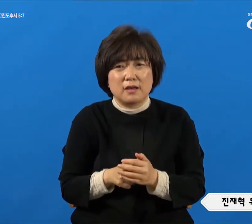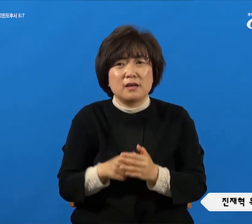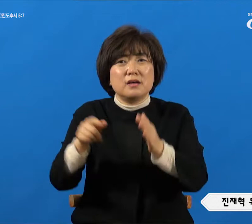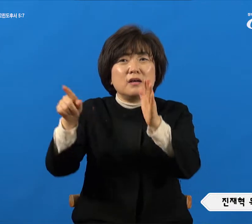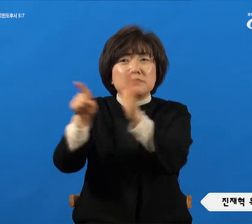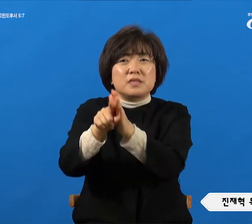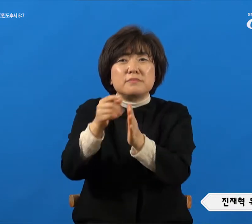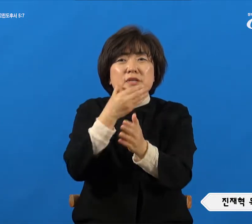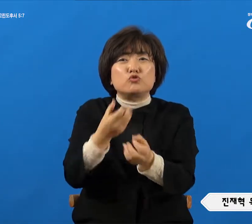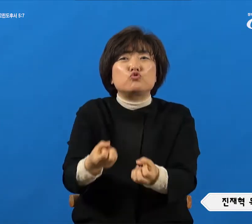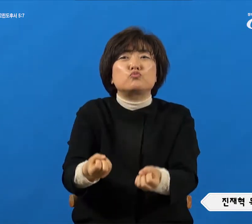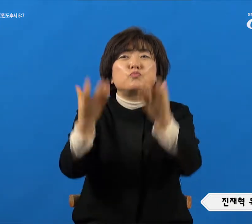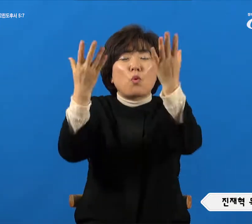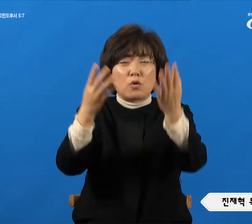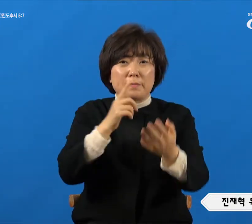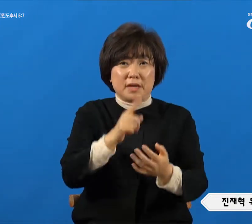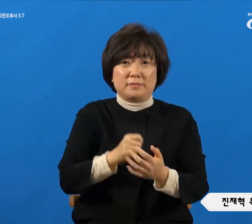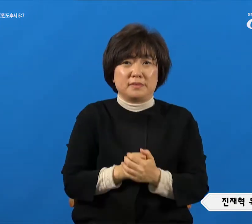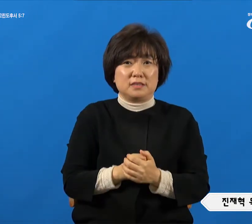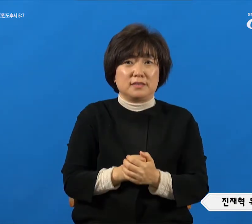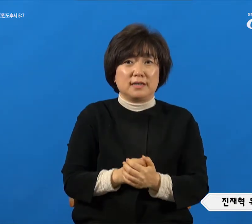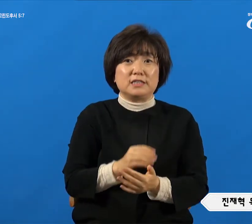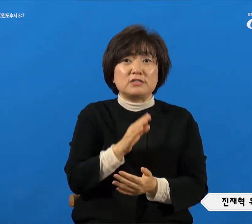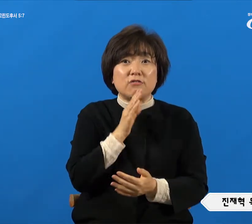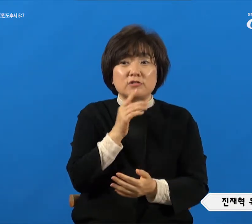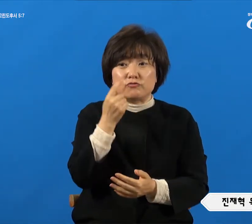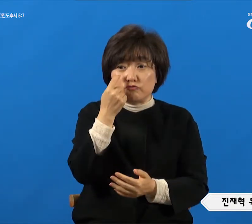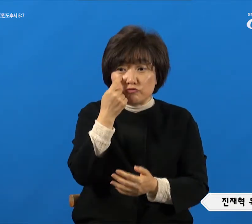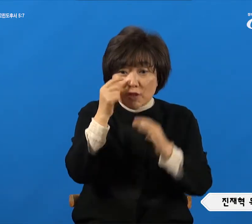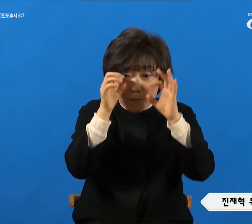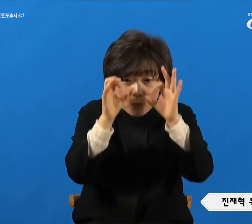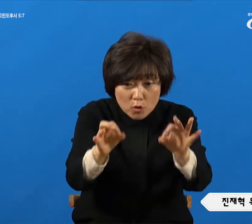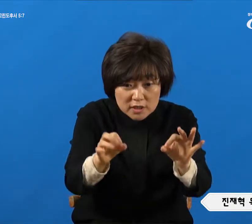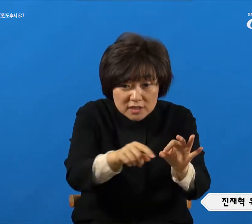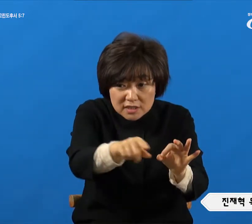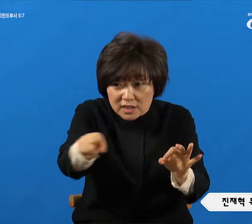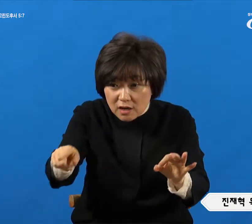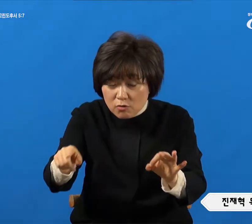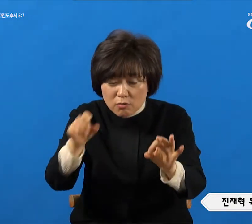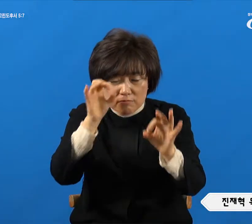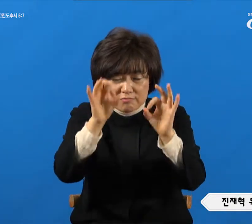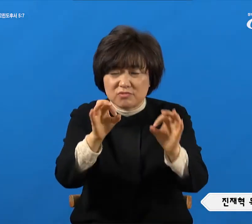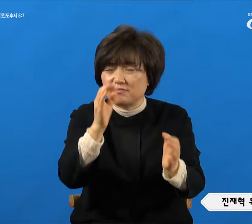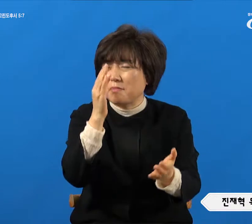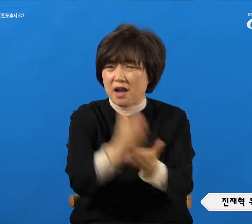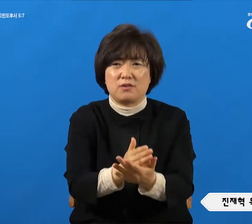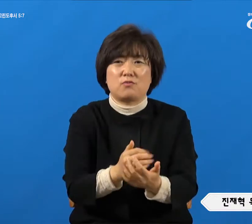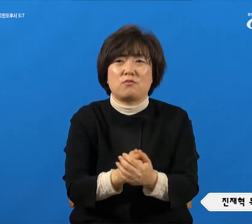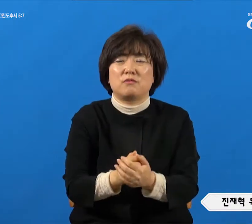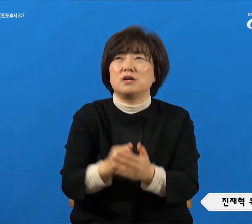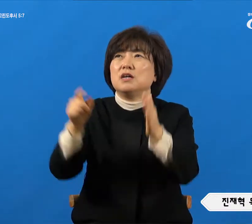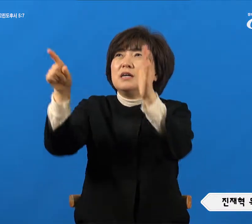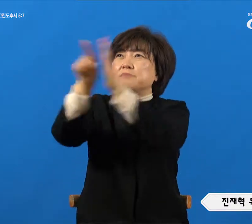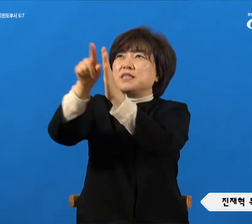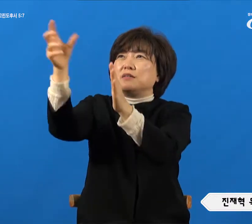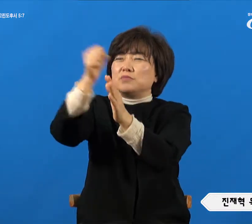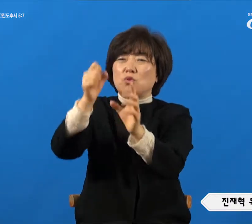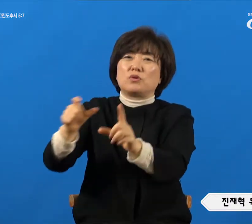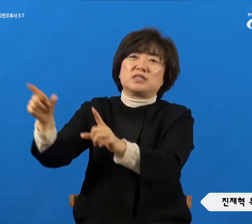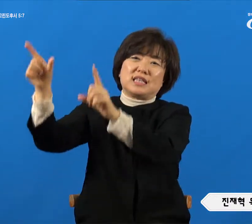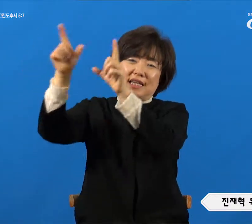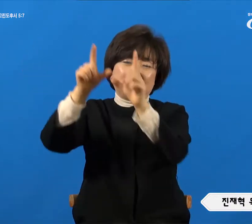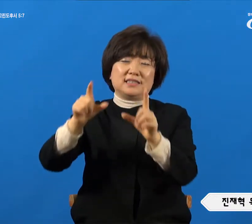믿음의 축복을 말씀하십니다. 정녕 눈에 보이는 대로 살지 아니하고 믿음으로